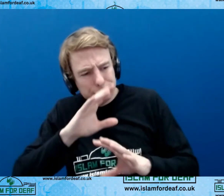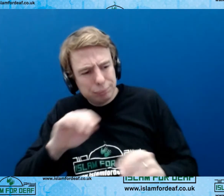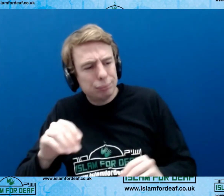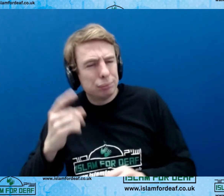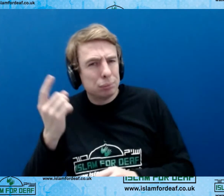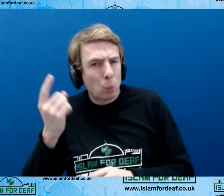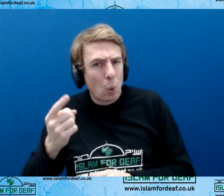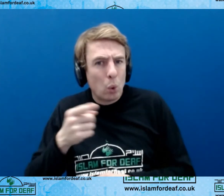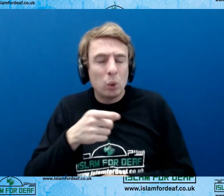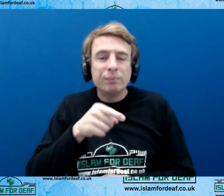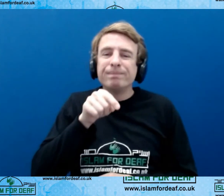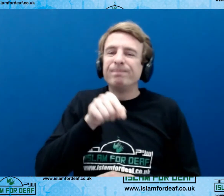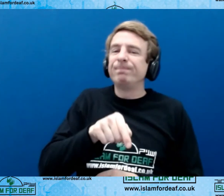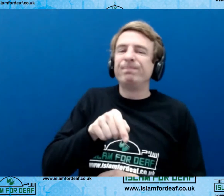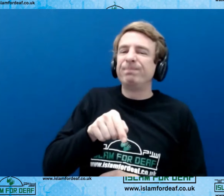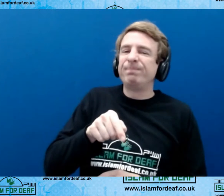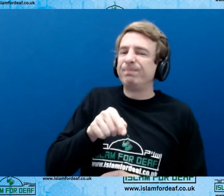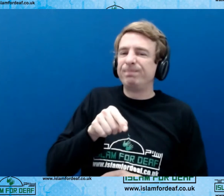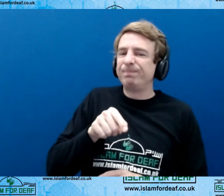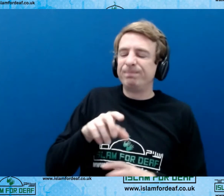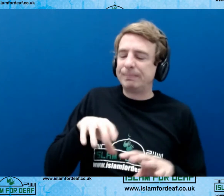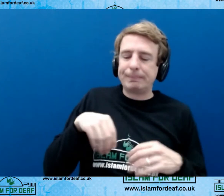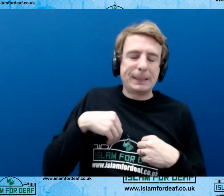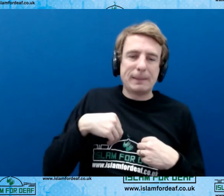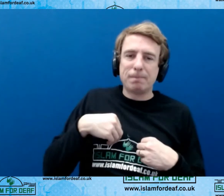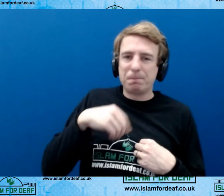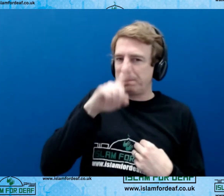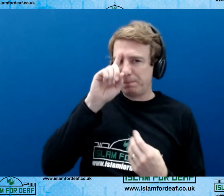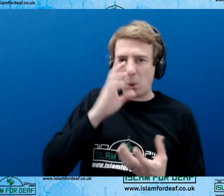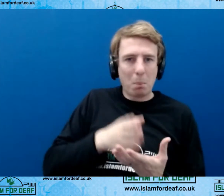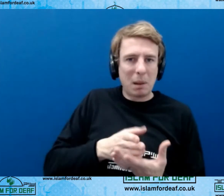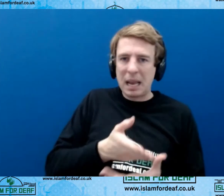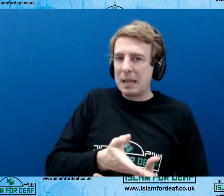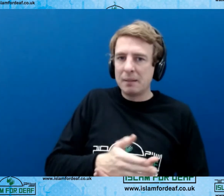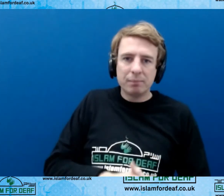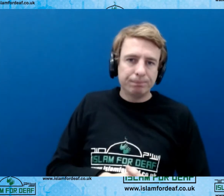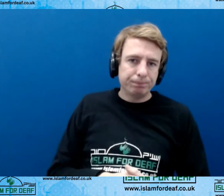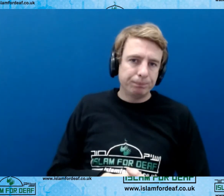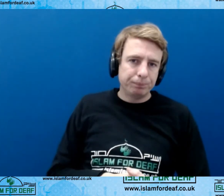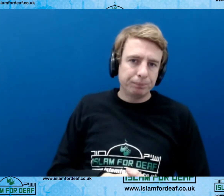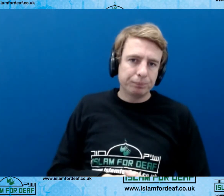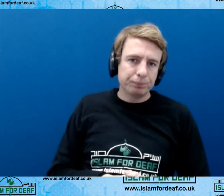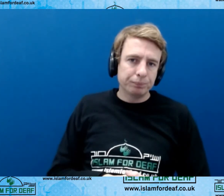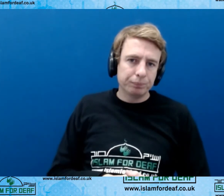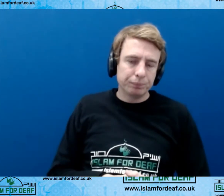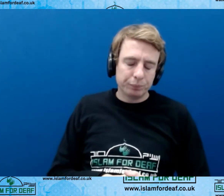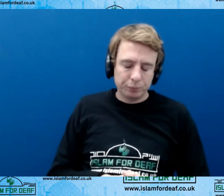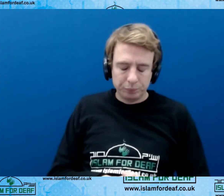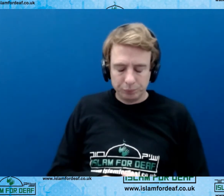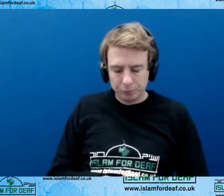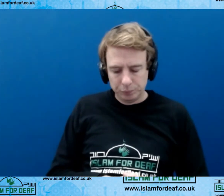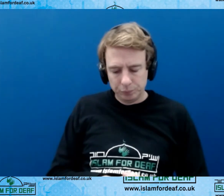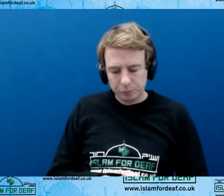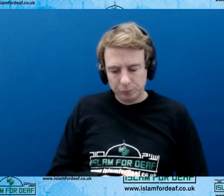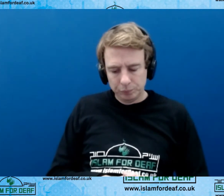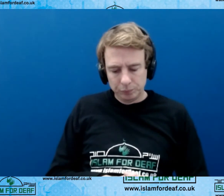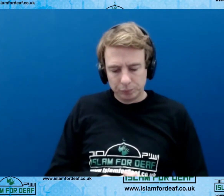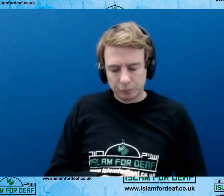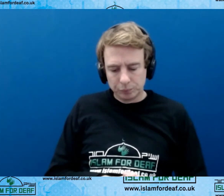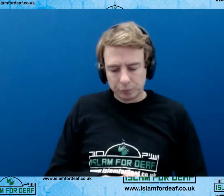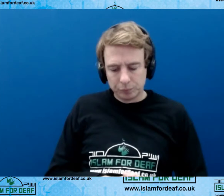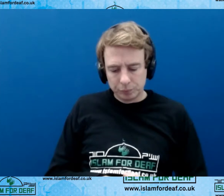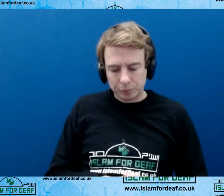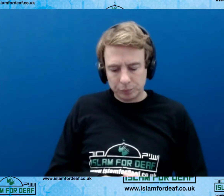وتب. يعني الخسار لك يا أبا لهب وليس لمحمد صلى الله عليه وسلم. So Allah the Most